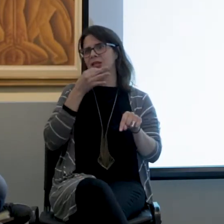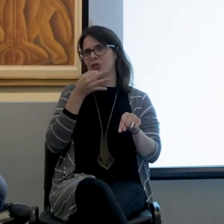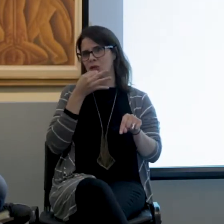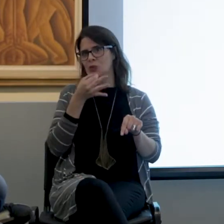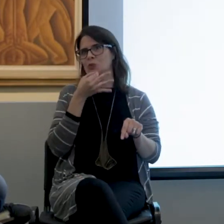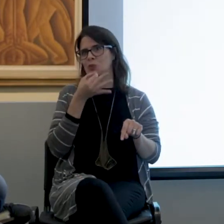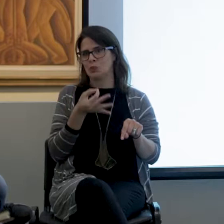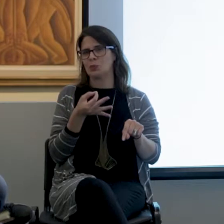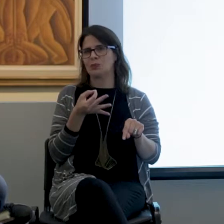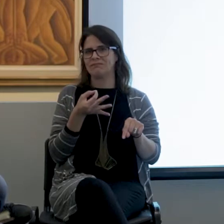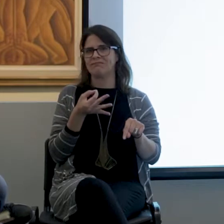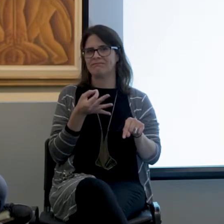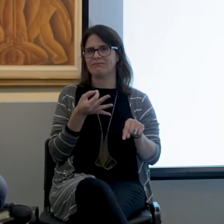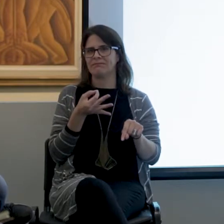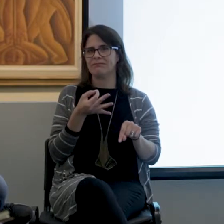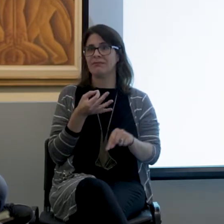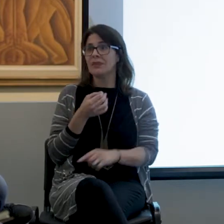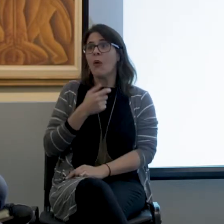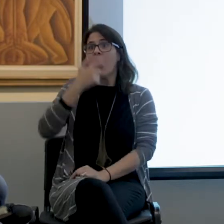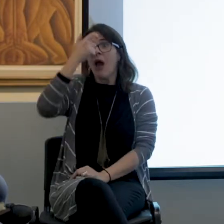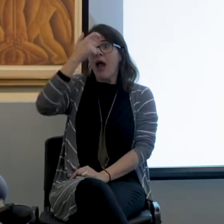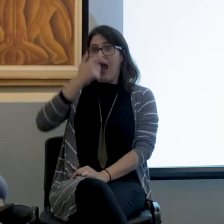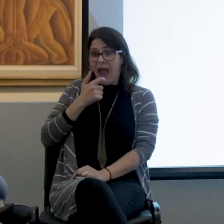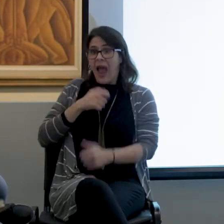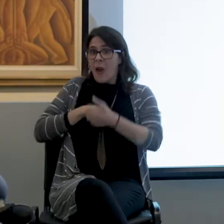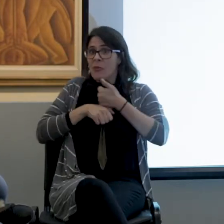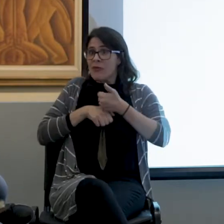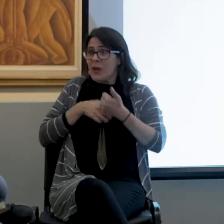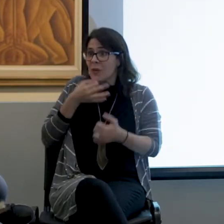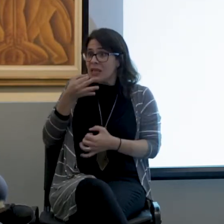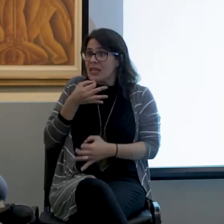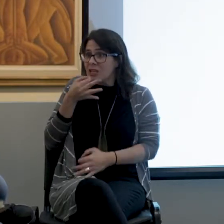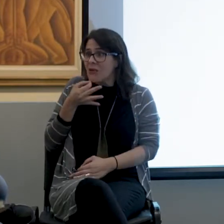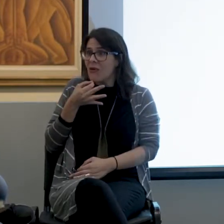O crítico é fundamentalmente uma figura moderna e conservadora, né?